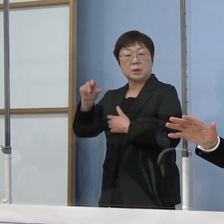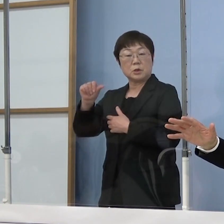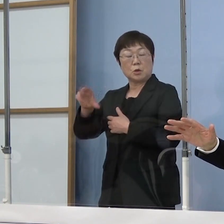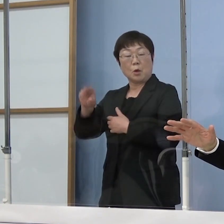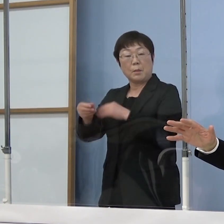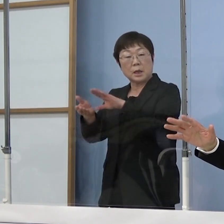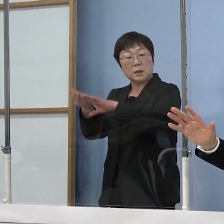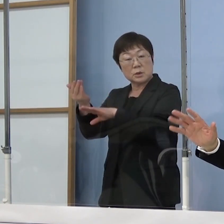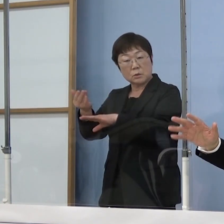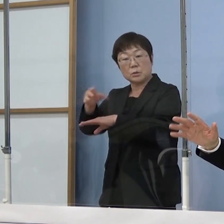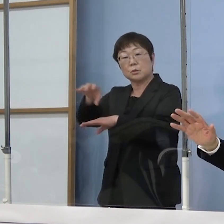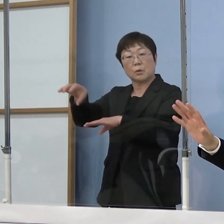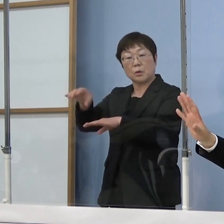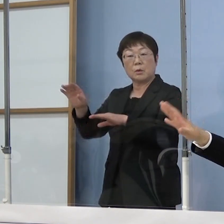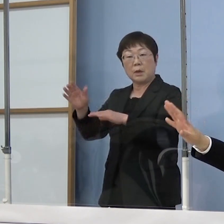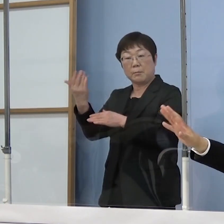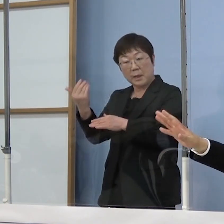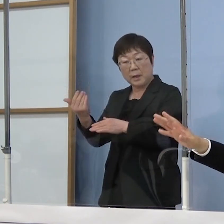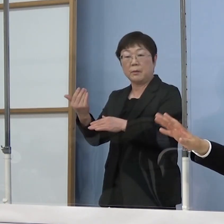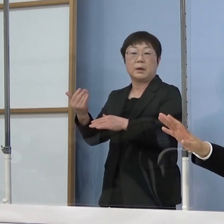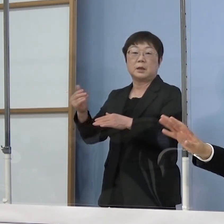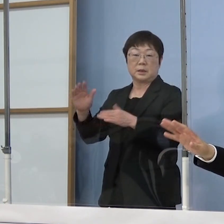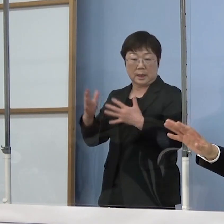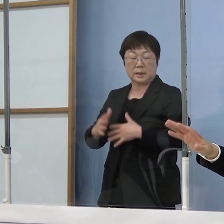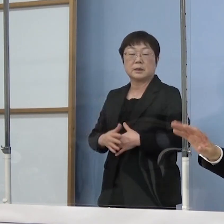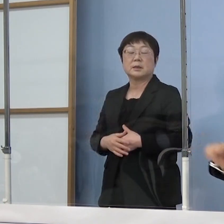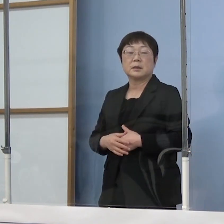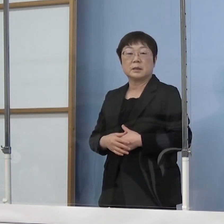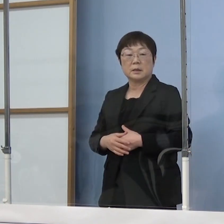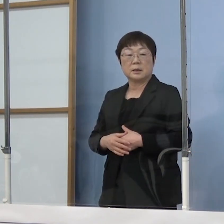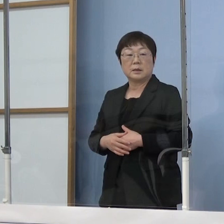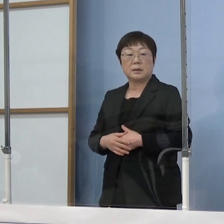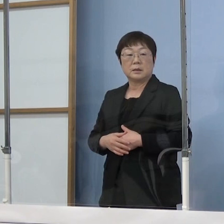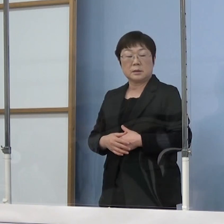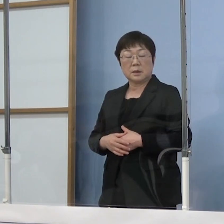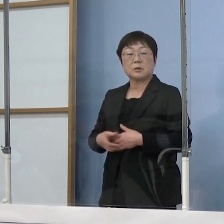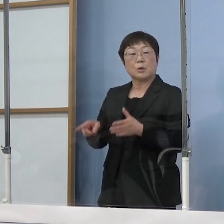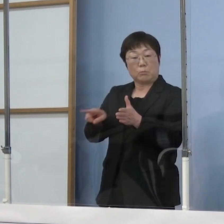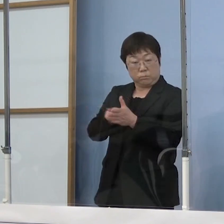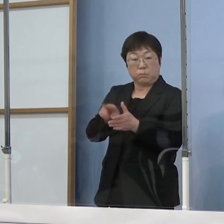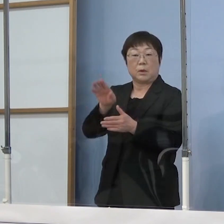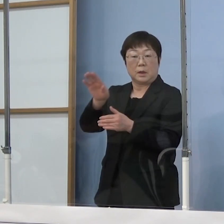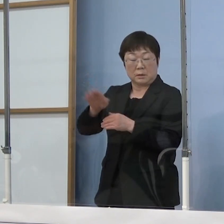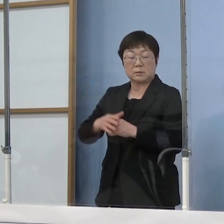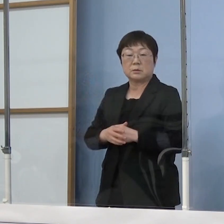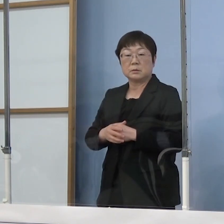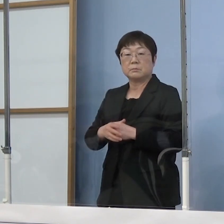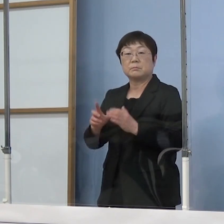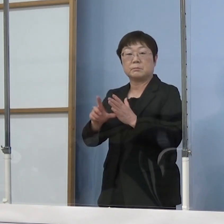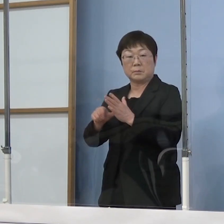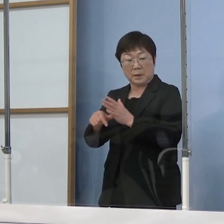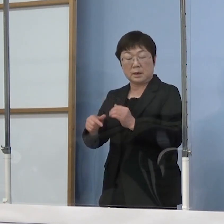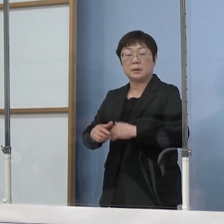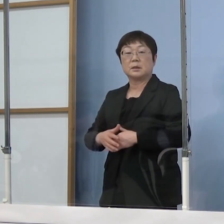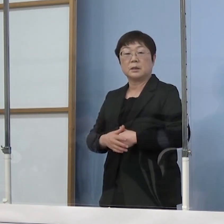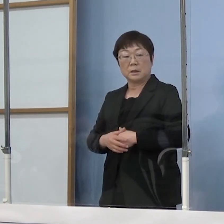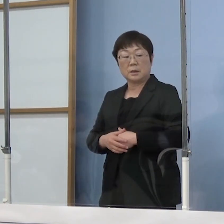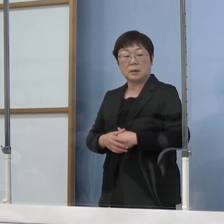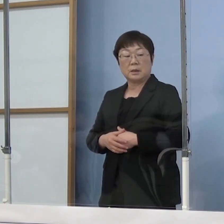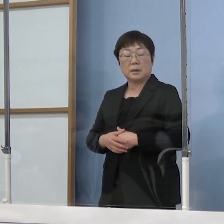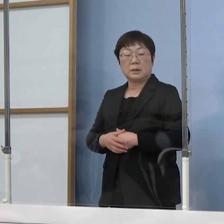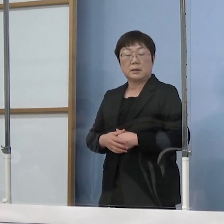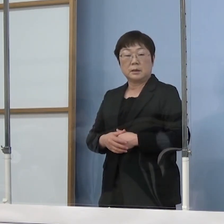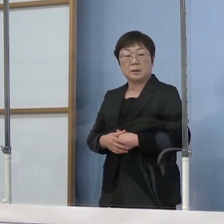前なかったんですけど、あ、まあ、前あったんですけど、あの大規模のものですね、そうしたものが例えば入ってくるとか言った場合についてはいいんですけ